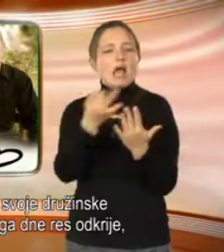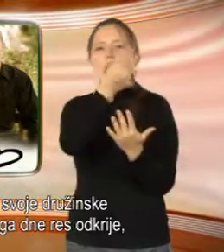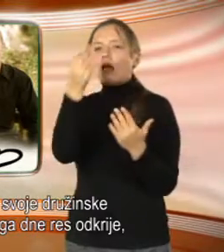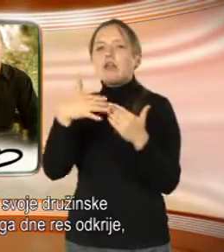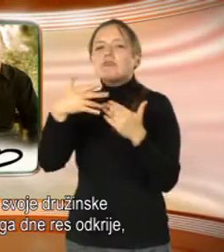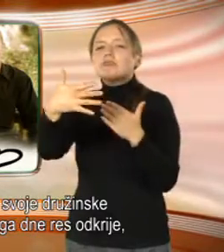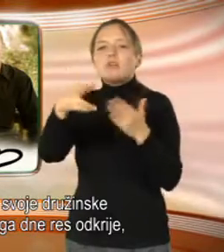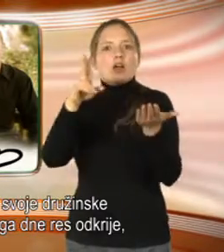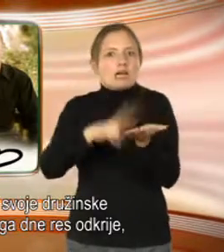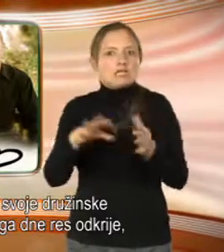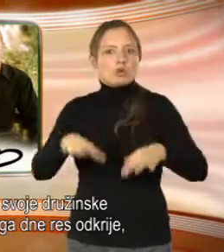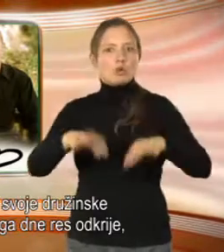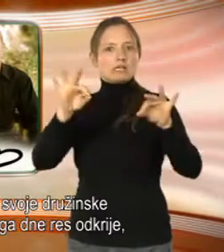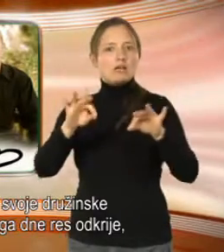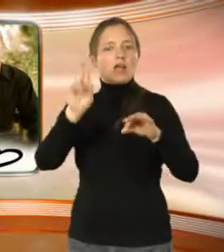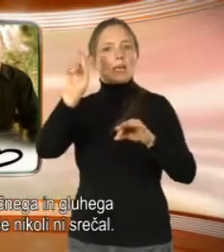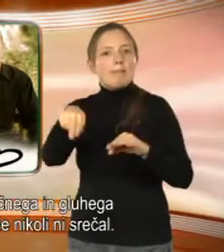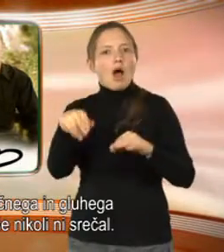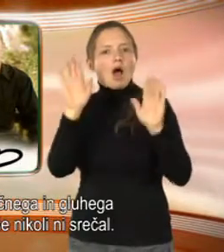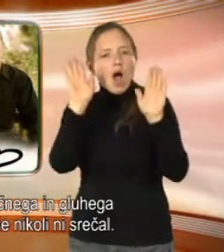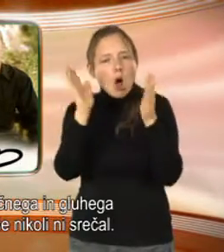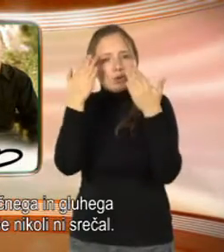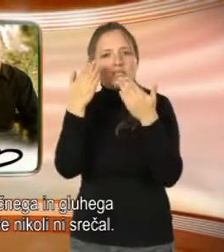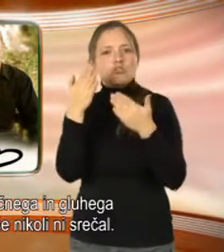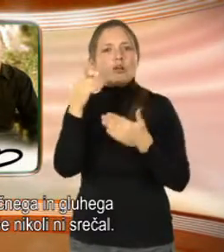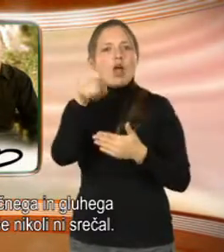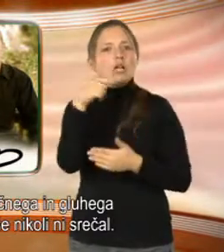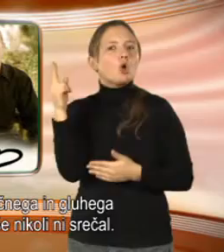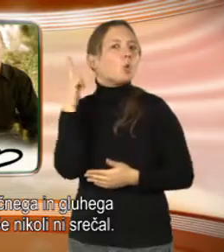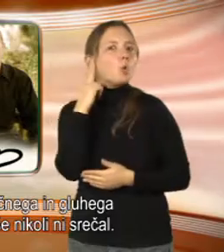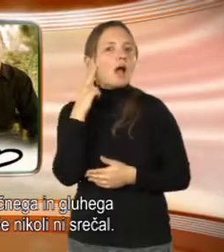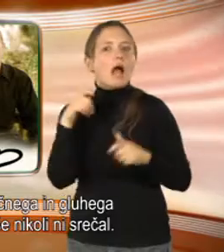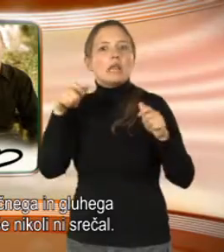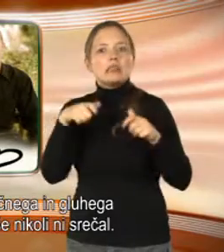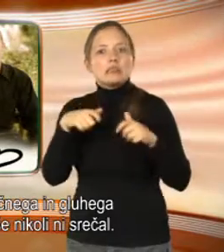Nekega dne res odkrije, da ima avtističnega in gluhega dedka, ki ga še nikoli ni srečal.